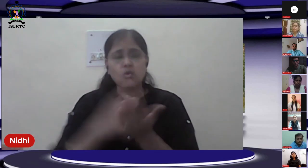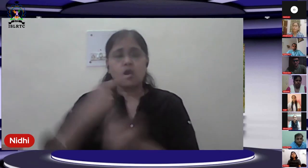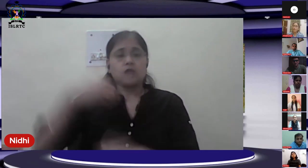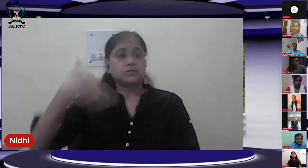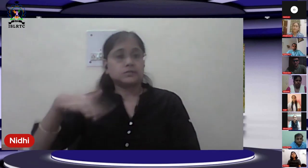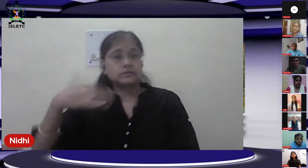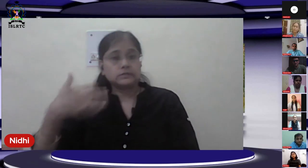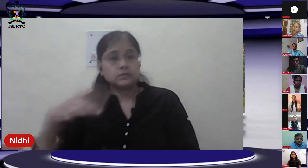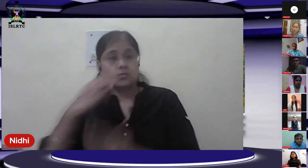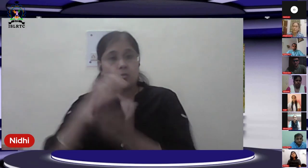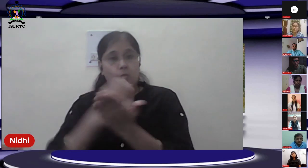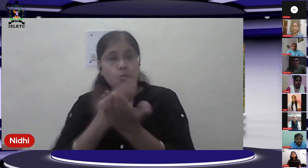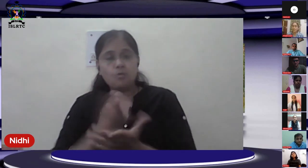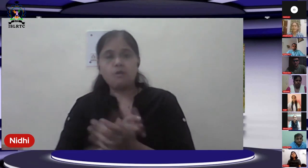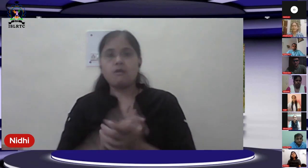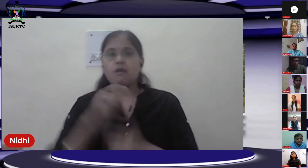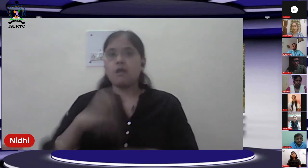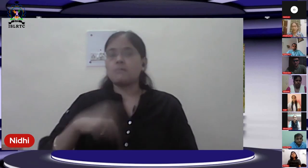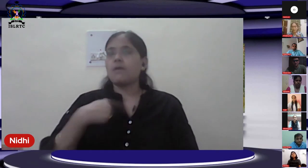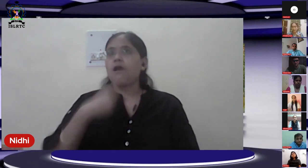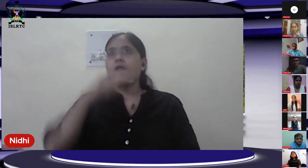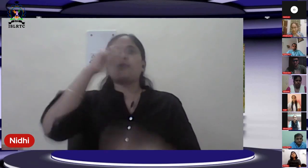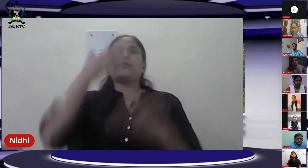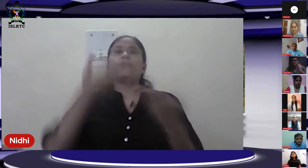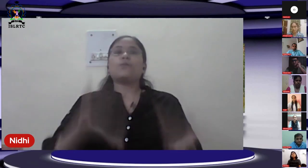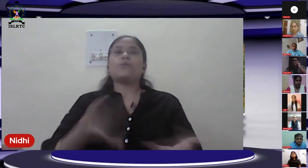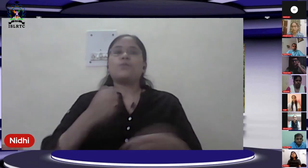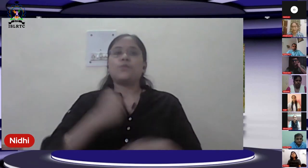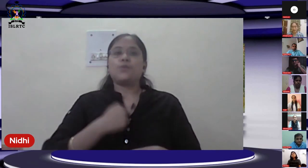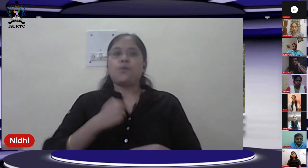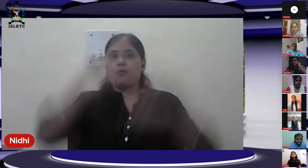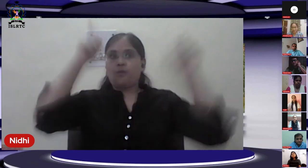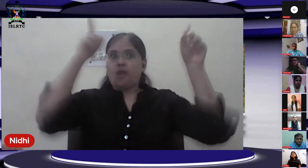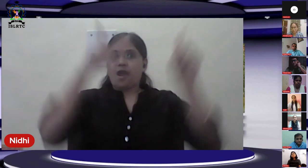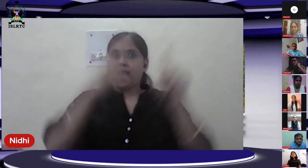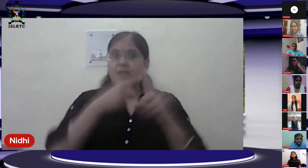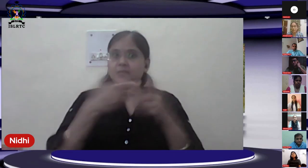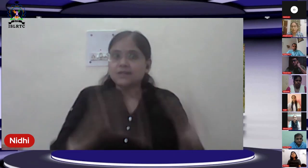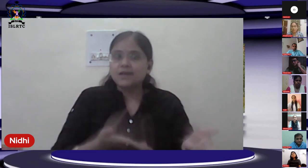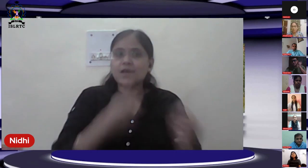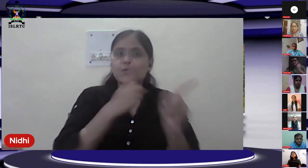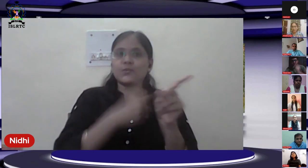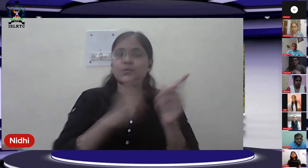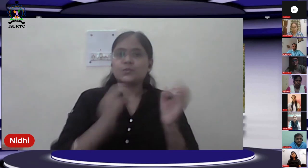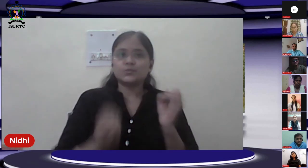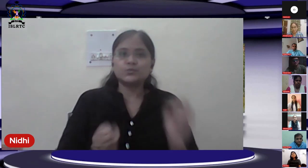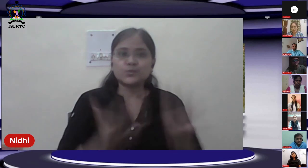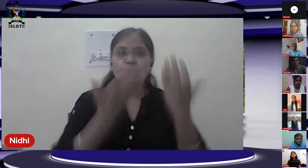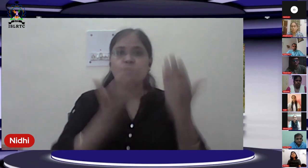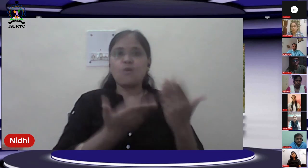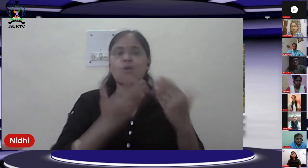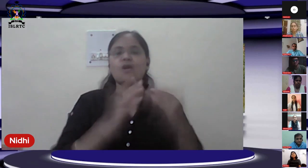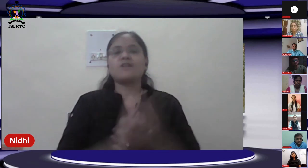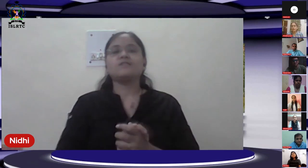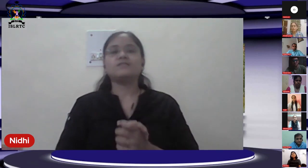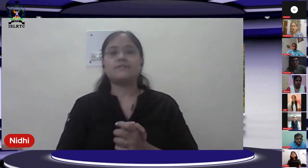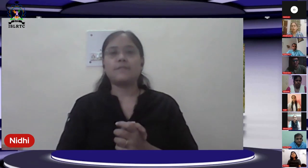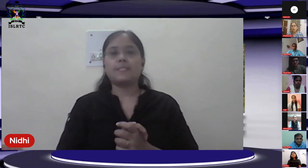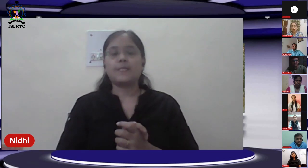ये हमारे लिए इतनी प्राउड की बात है कि ये हमारे देश की धरोहर है, हमारे देश में योगासन शुरू हुआ था